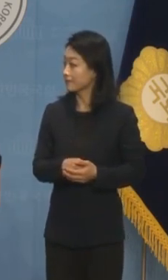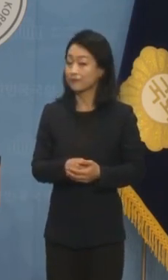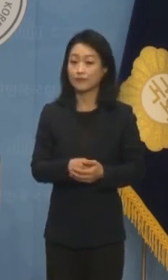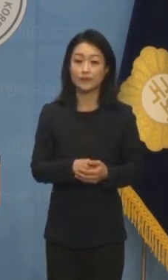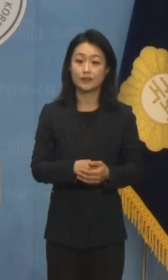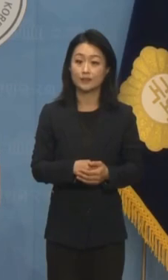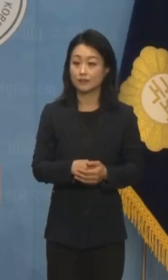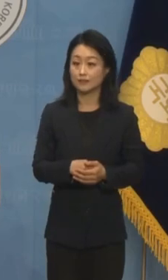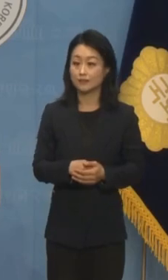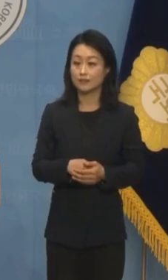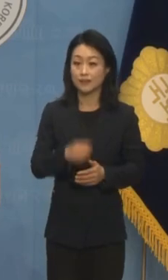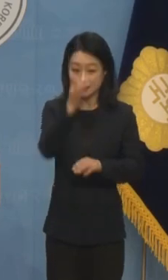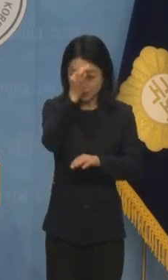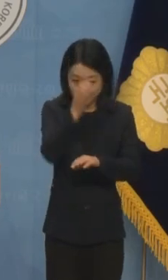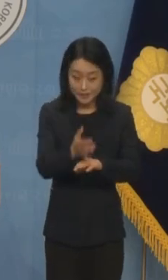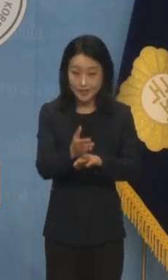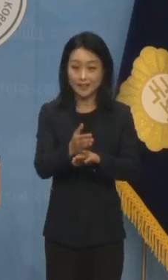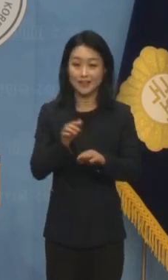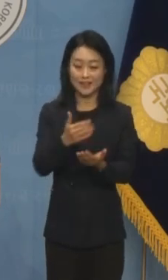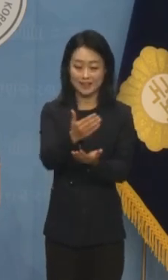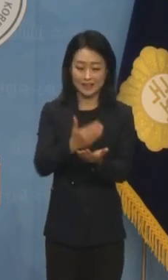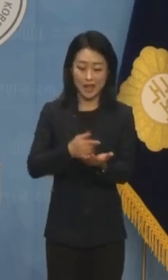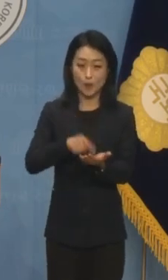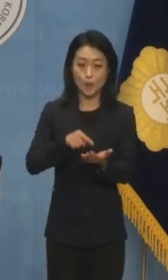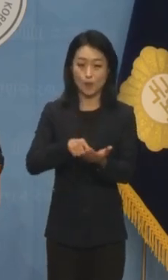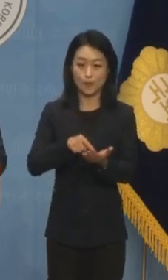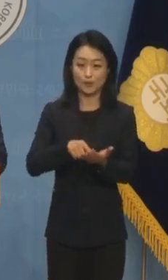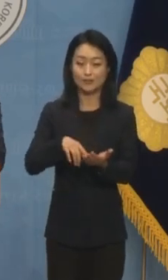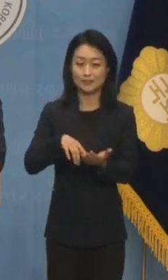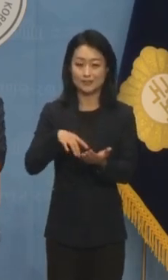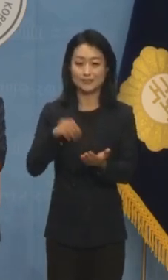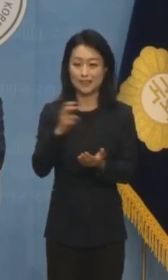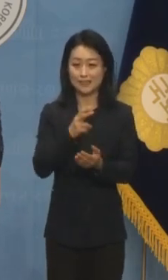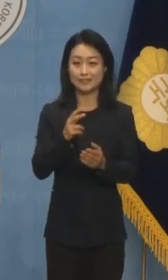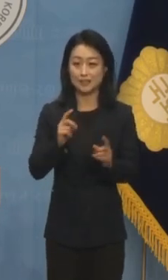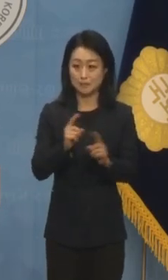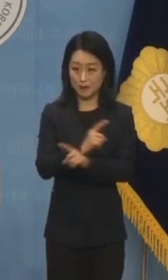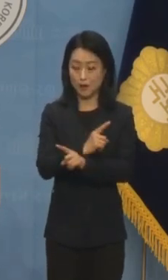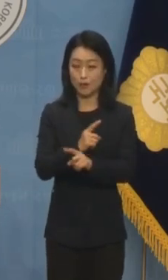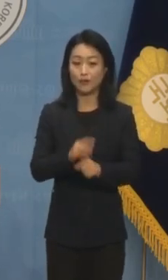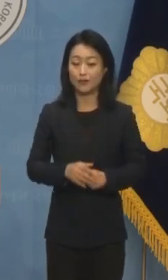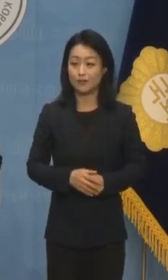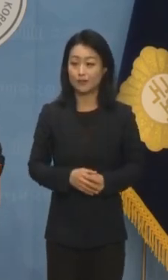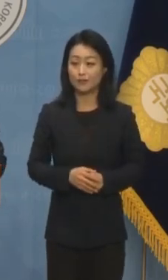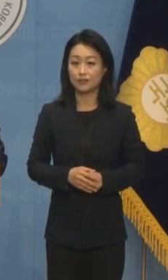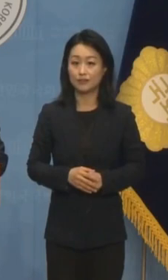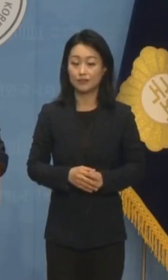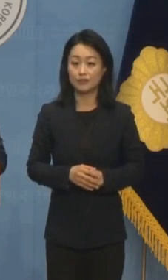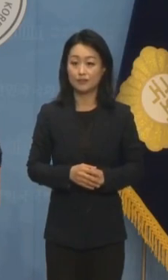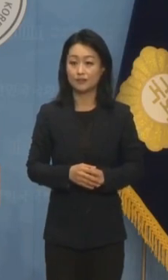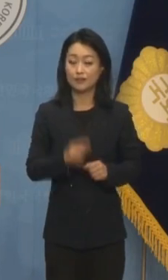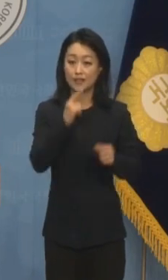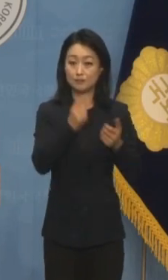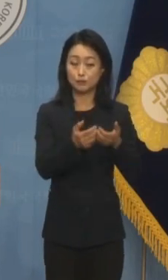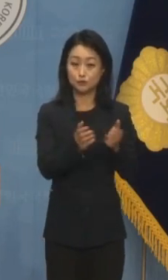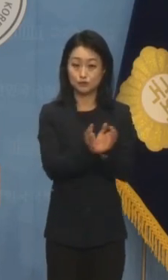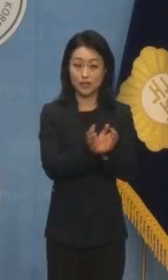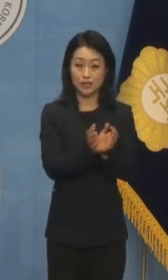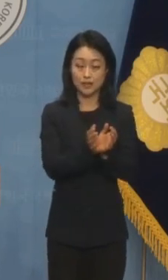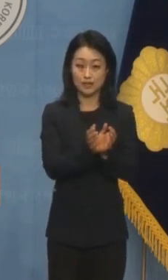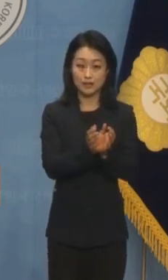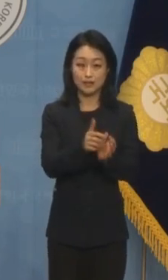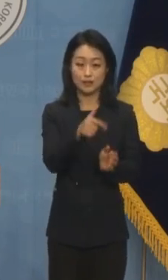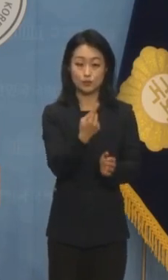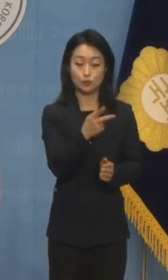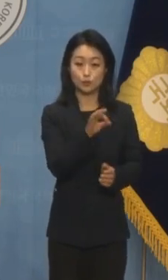말했습니다 죄송합니다 다시 하겠습니다 민주당 노정 의원도 MBC 100백